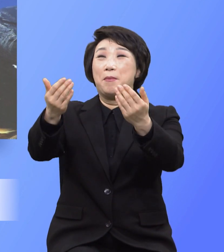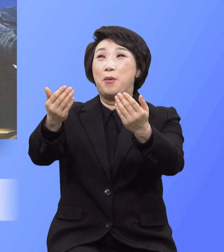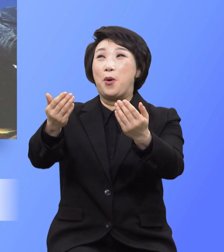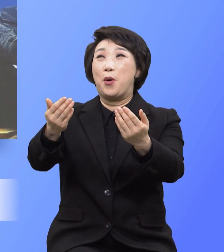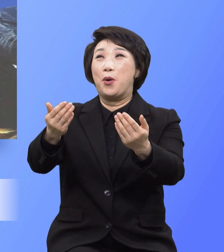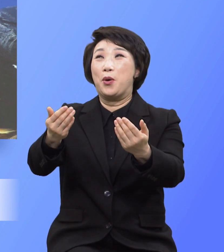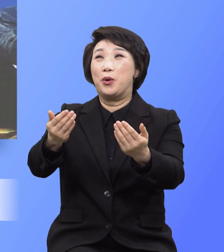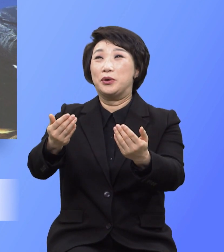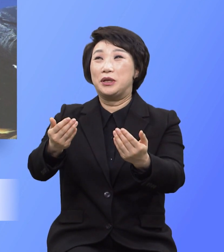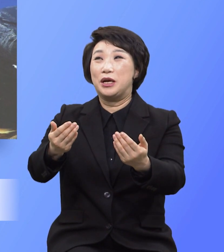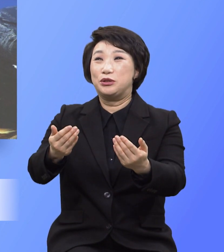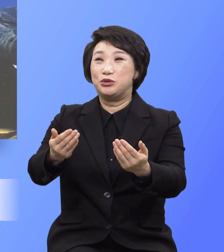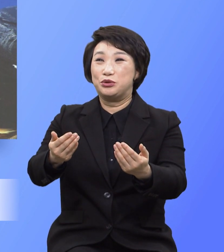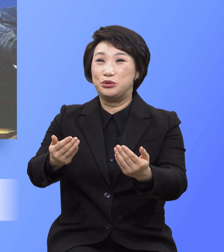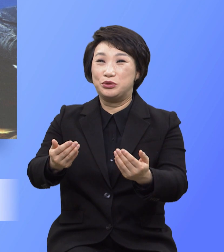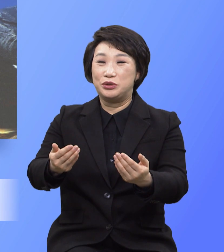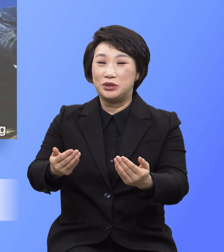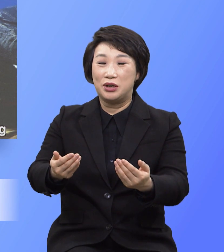위해